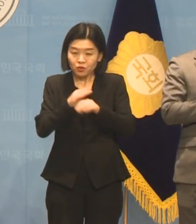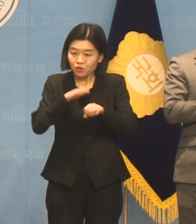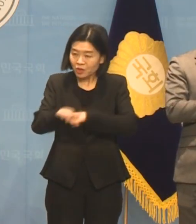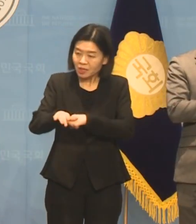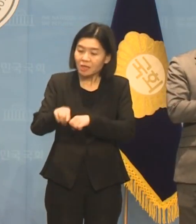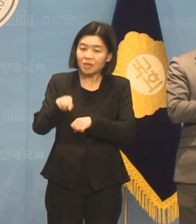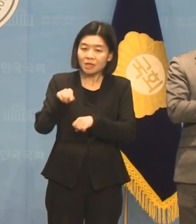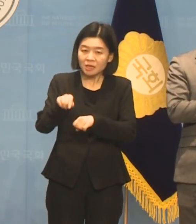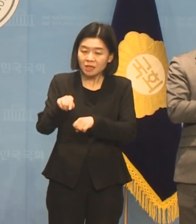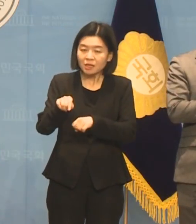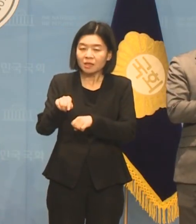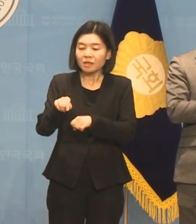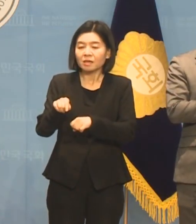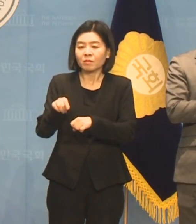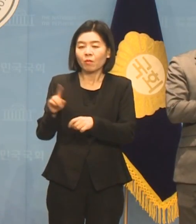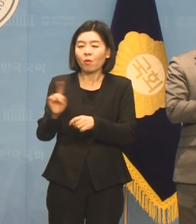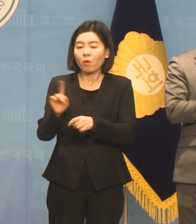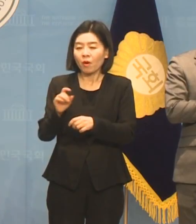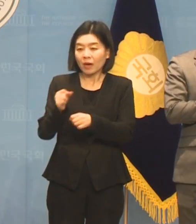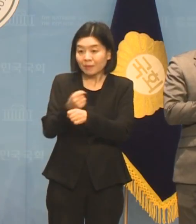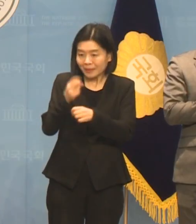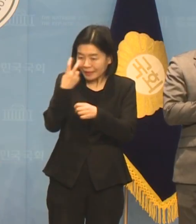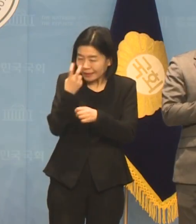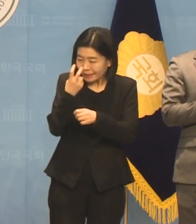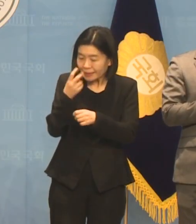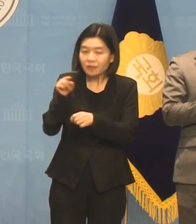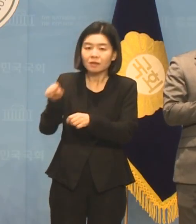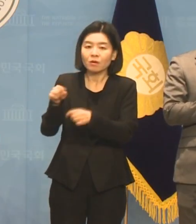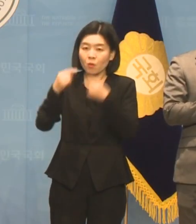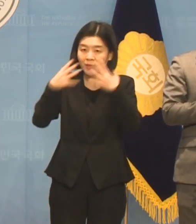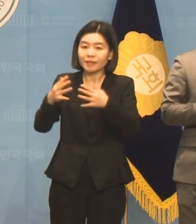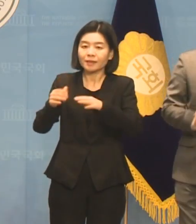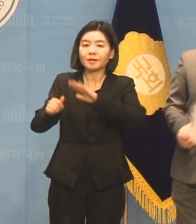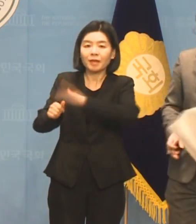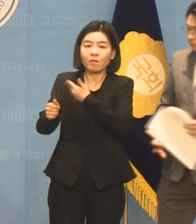책임을 묻고 단호하게 대응할 것입니다.